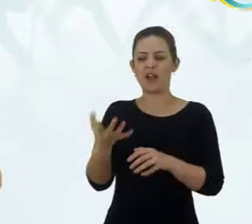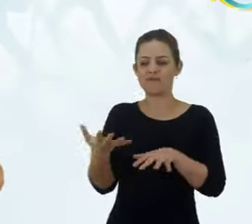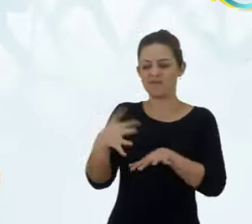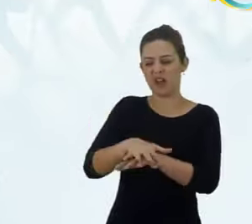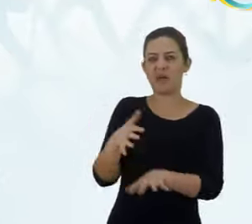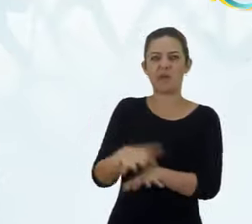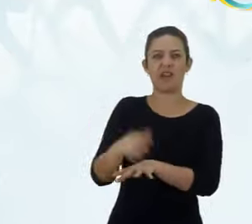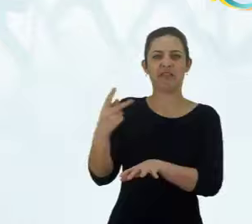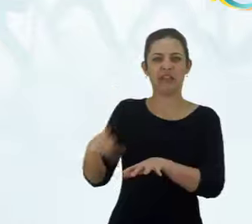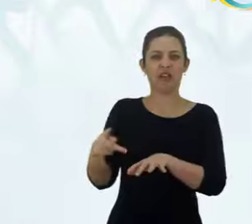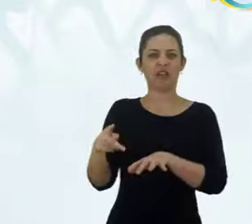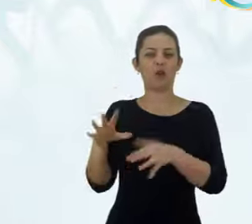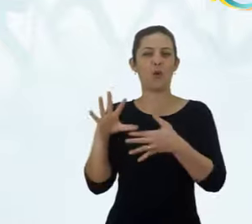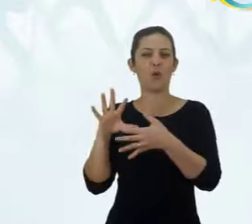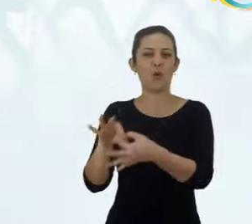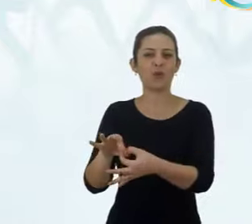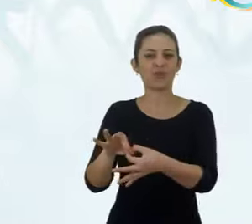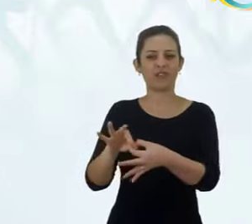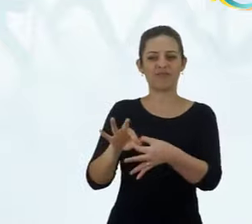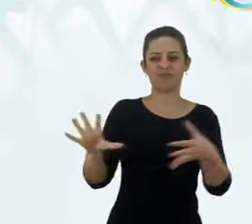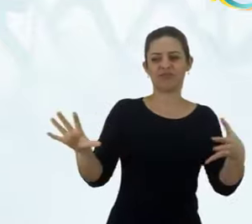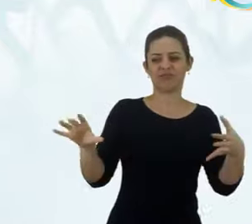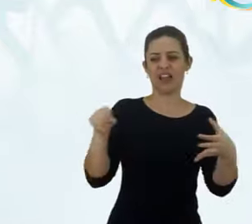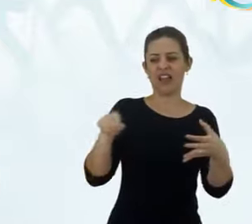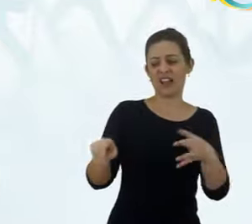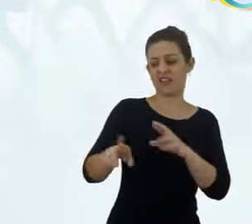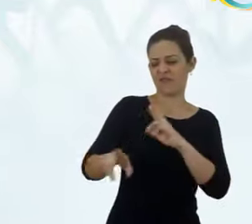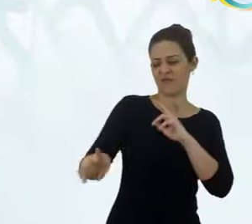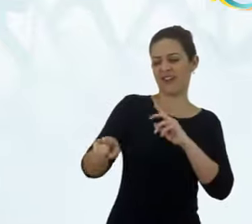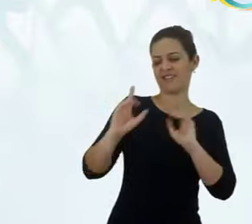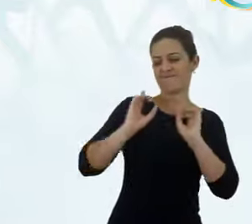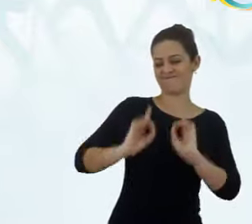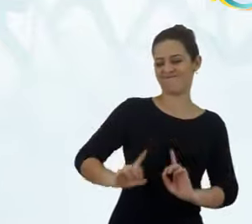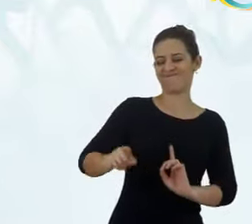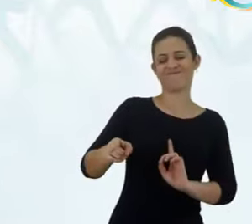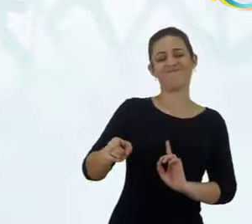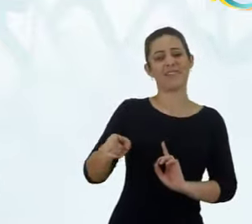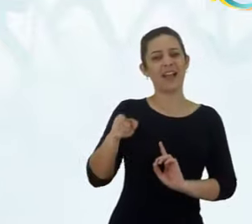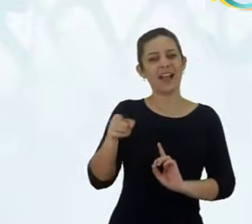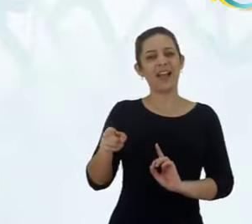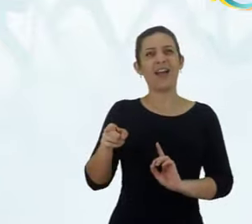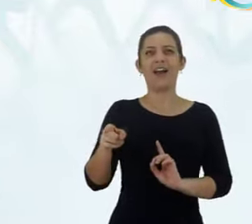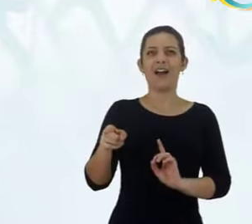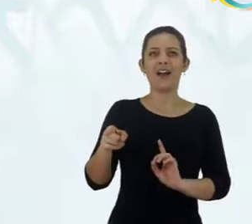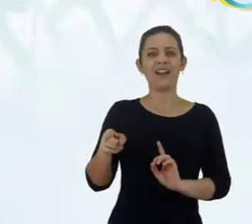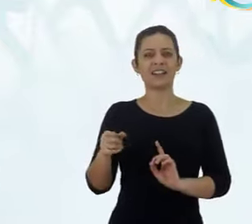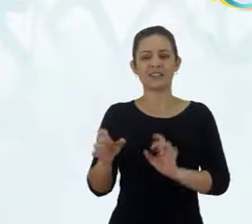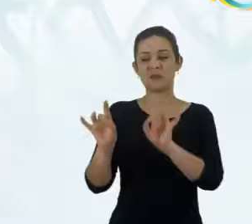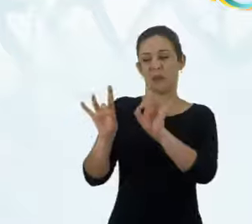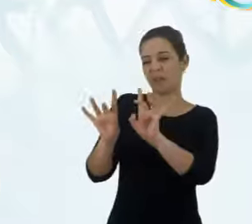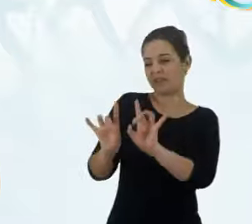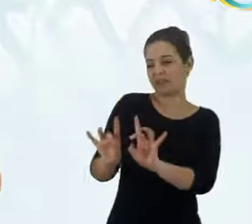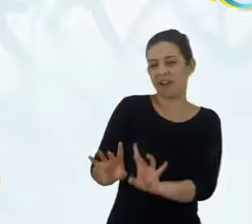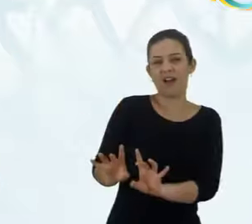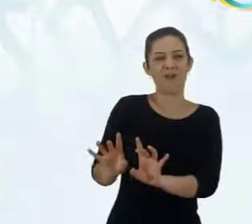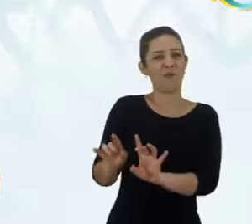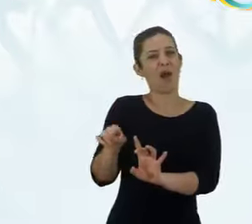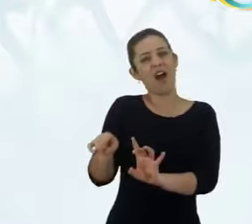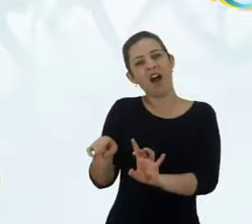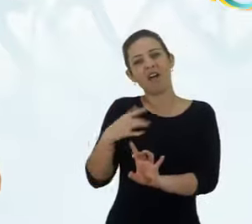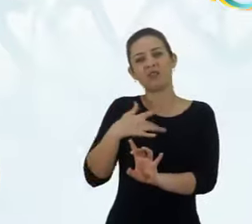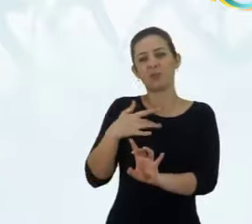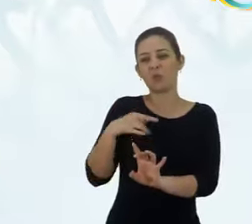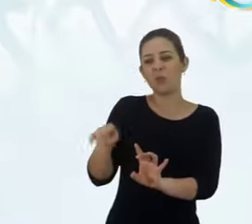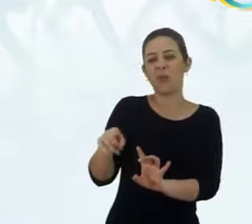acaba tirando ele daquele contexto todo. Ele é o diferente, né? Ele é o especial,